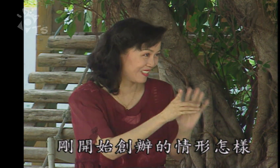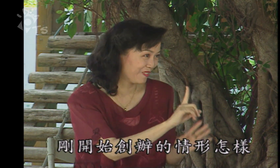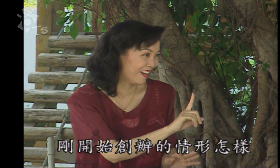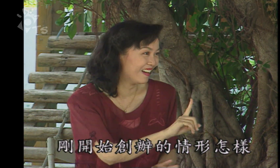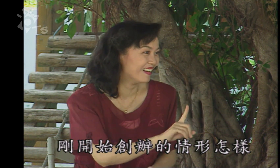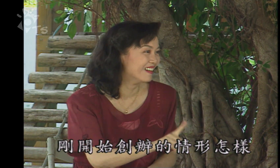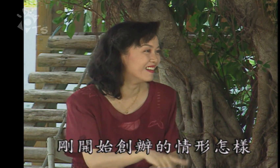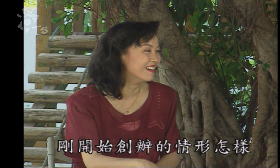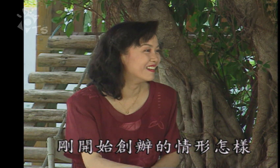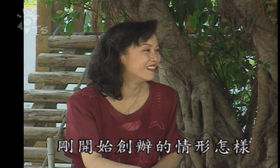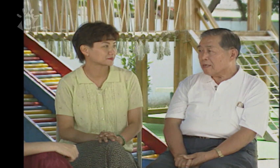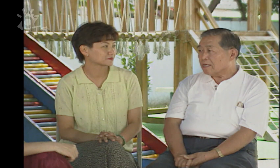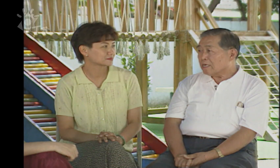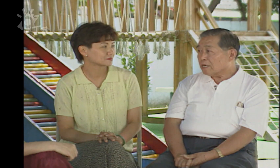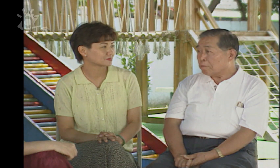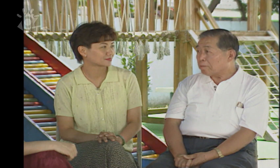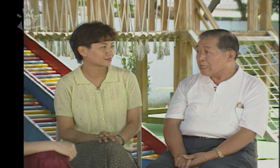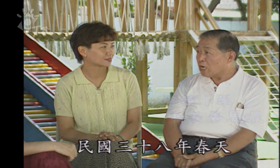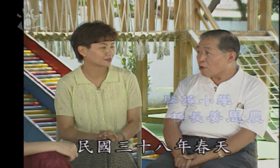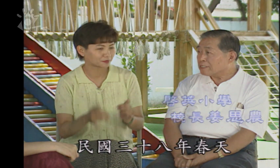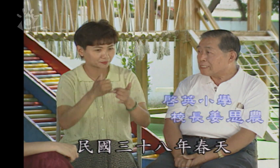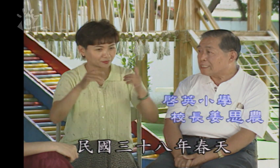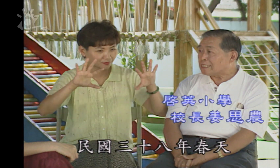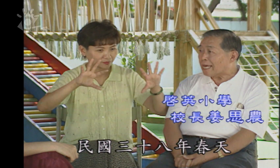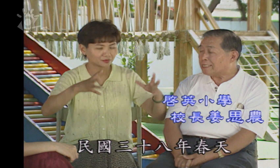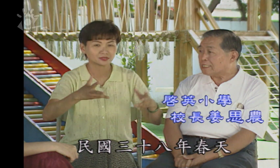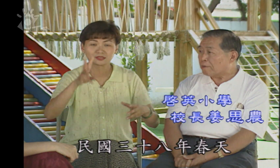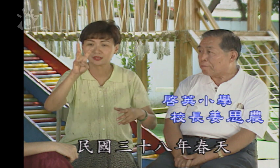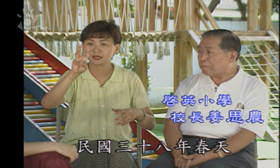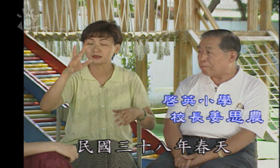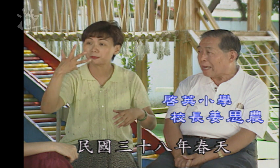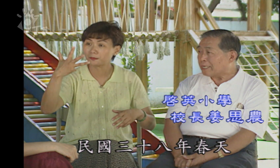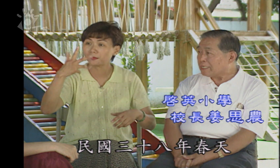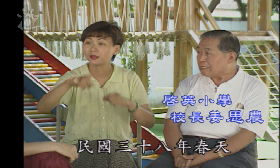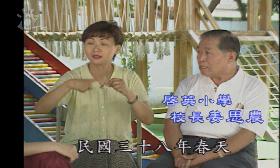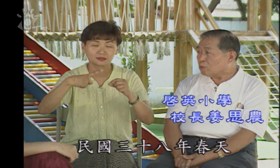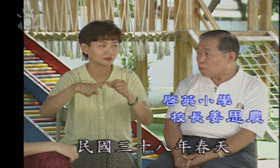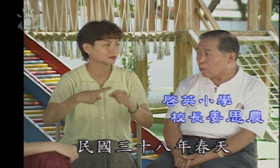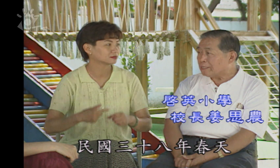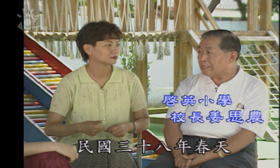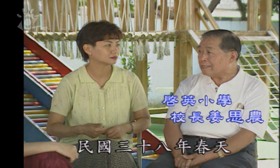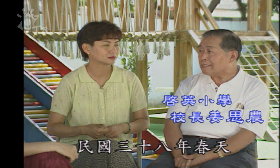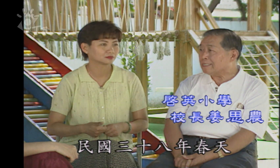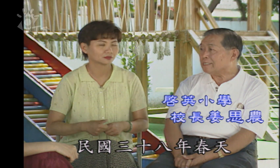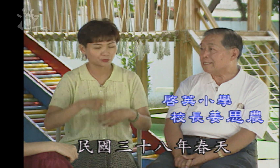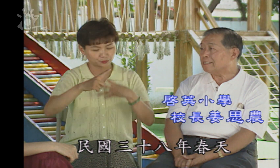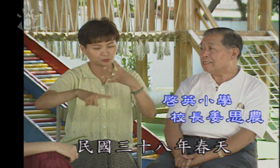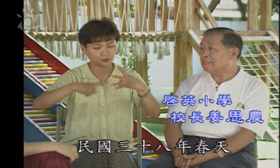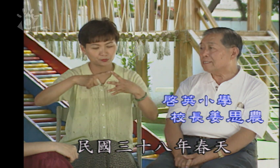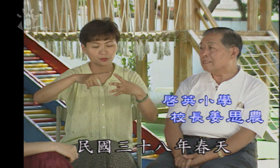办的情形怎样？ 民国38年春天，